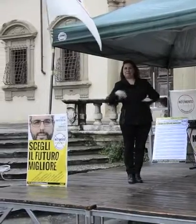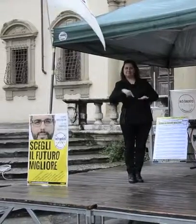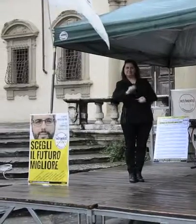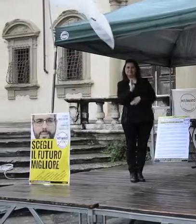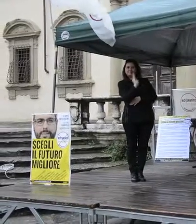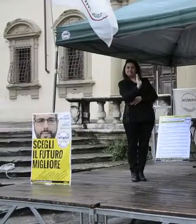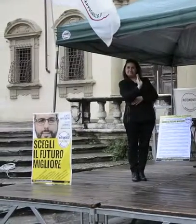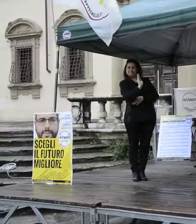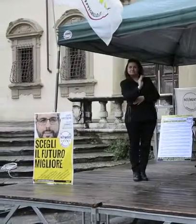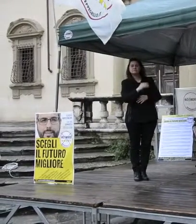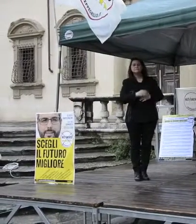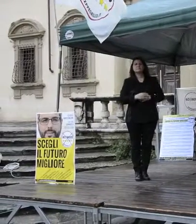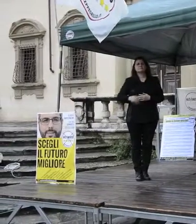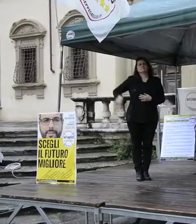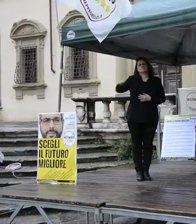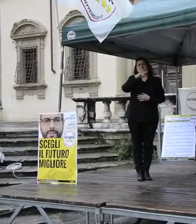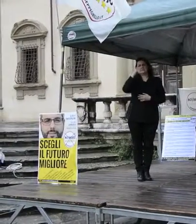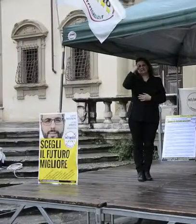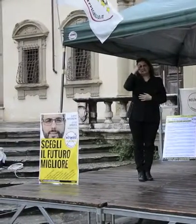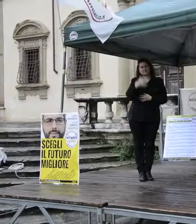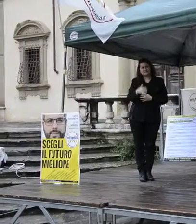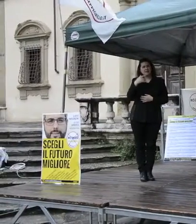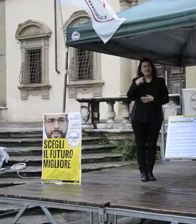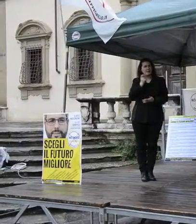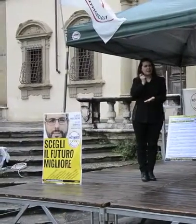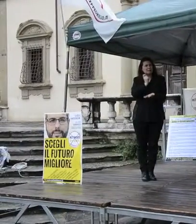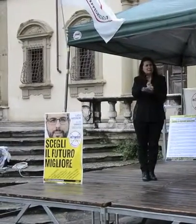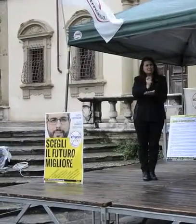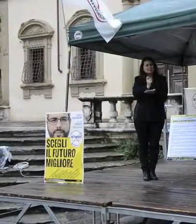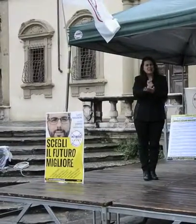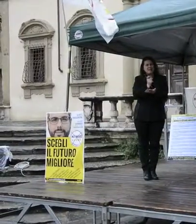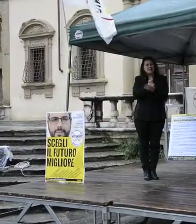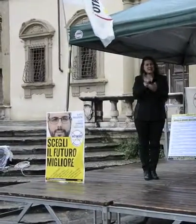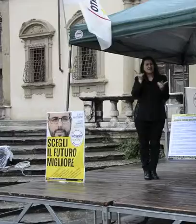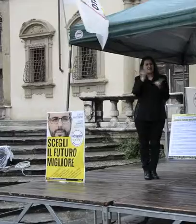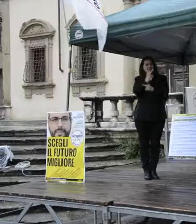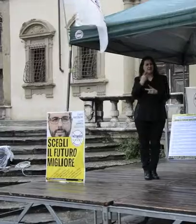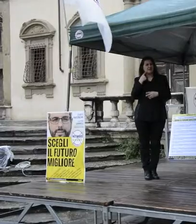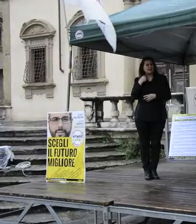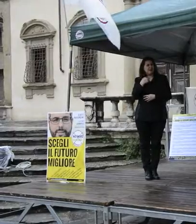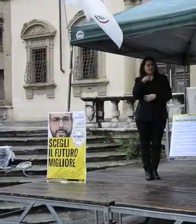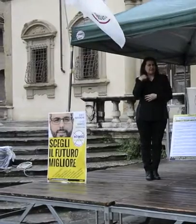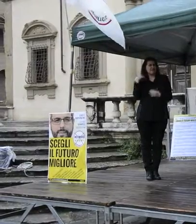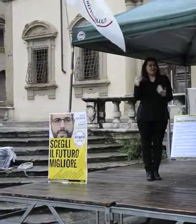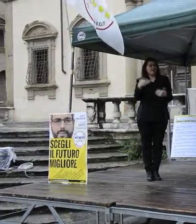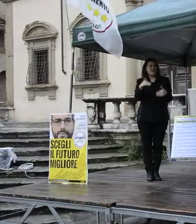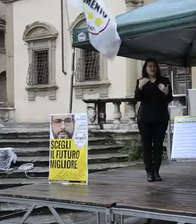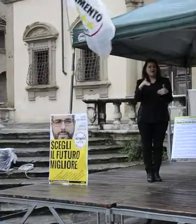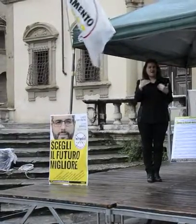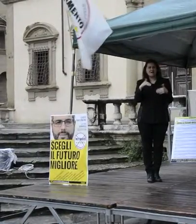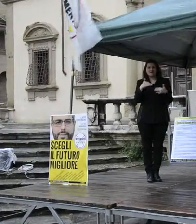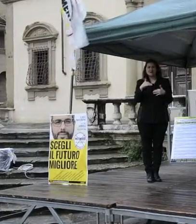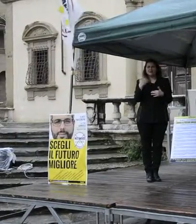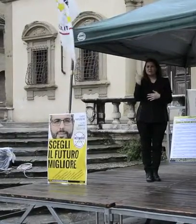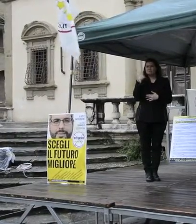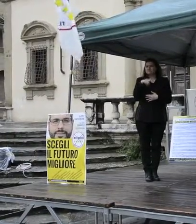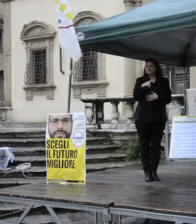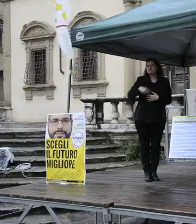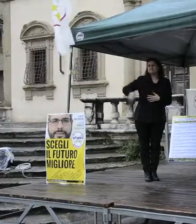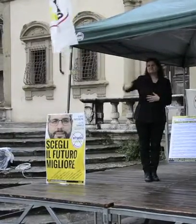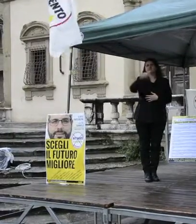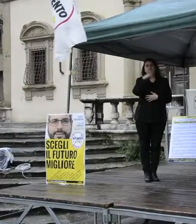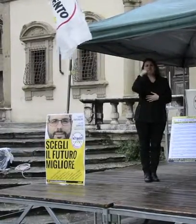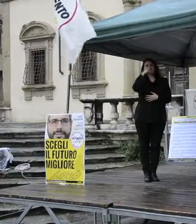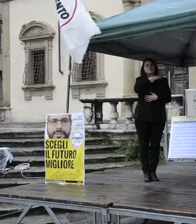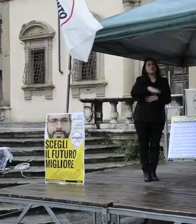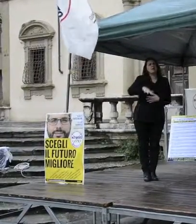sapete benissimo, pagate dei prezzi talmente alti nelle vostre azioni che fate sia a